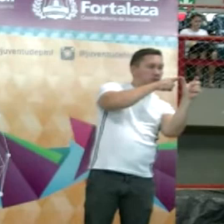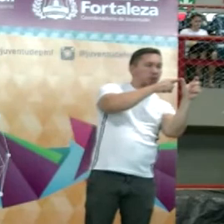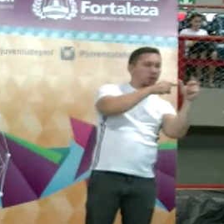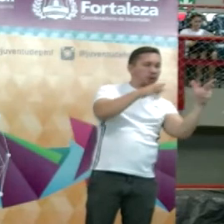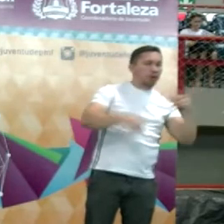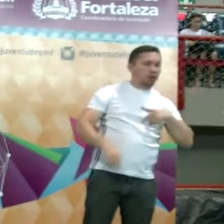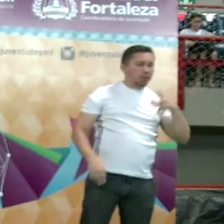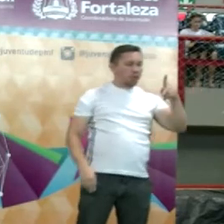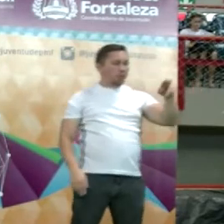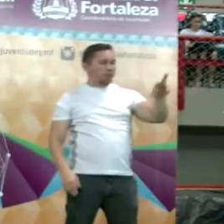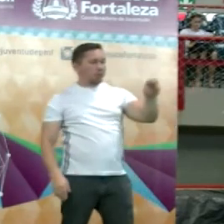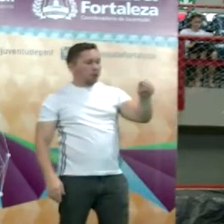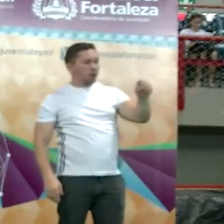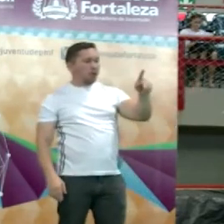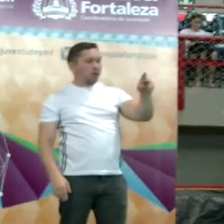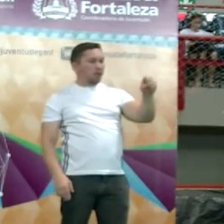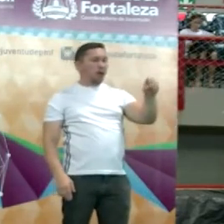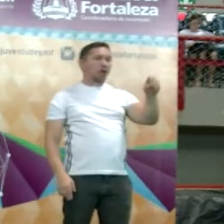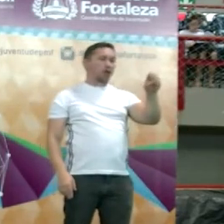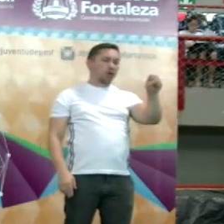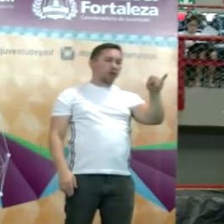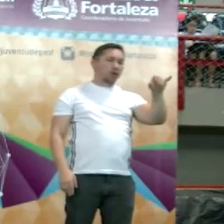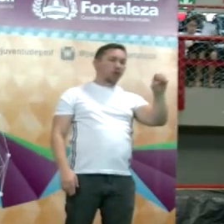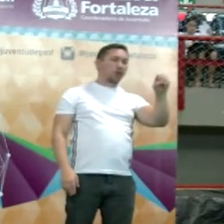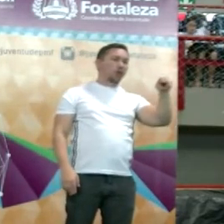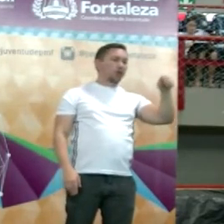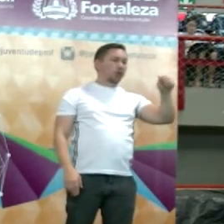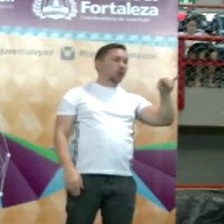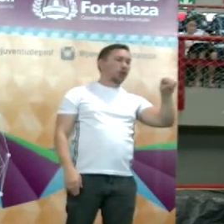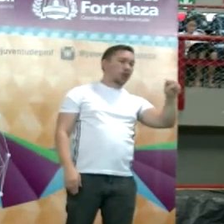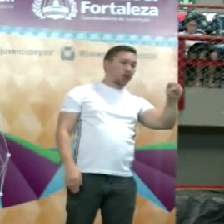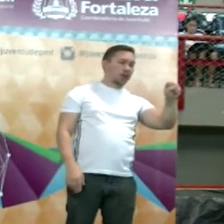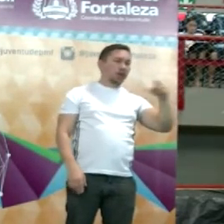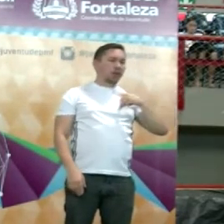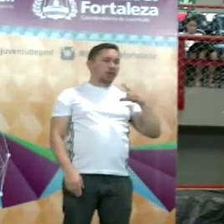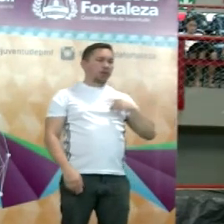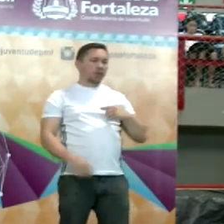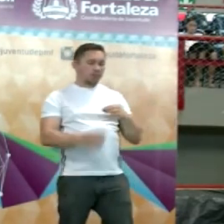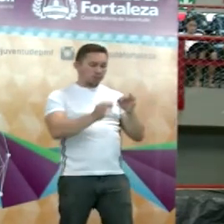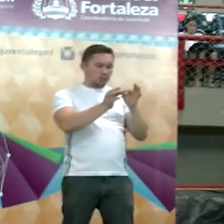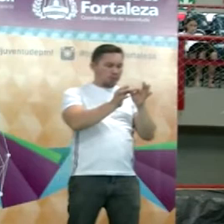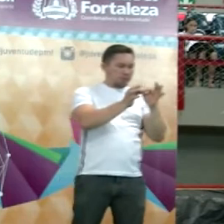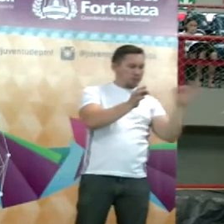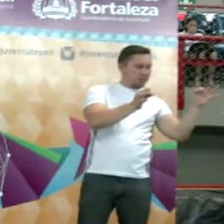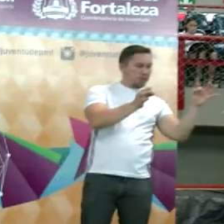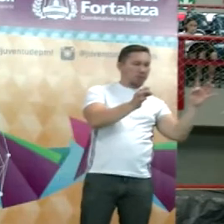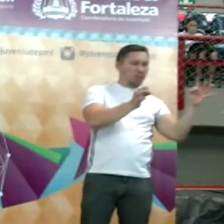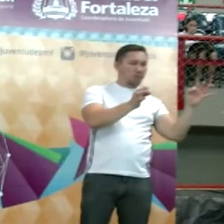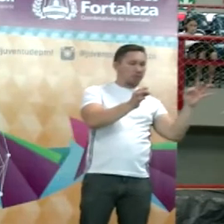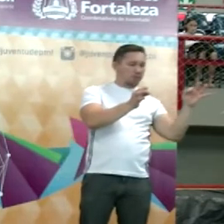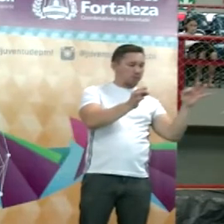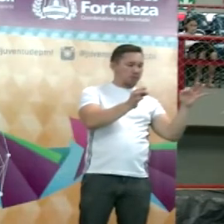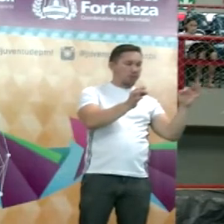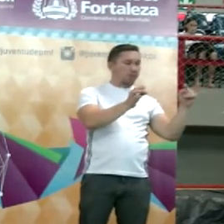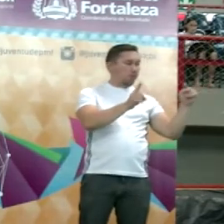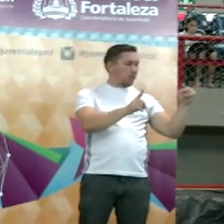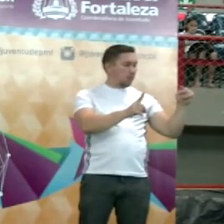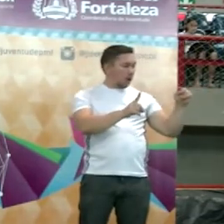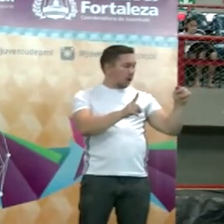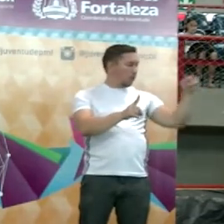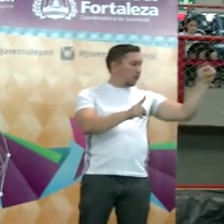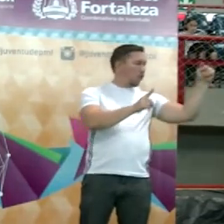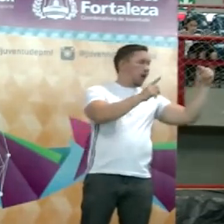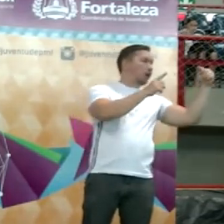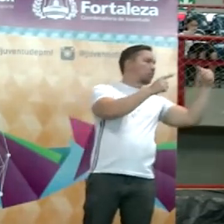palavra proporcionais, grifa, puxa uma setinha aí na apostila de vocês e escreve assim, ó, multiplica cada